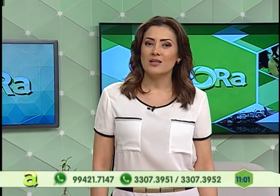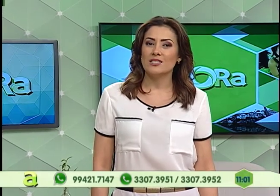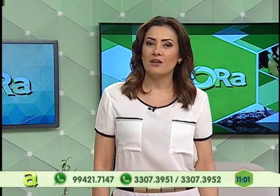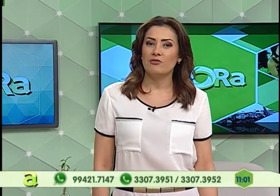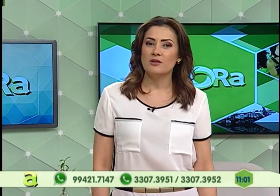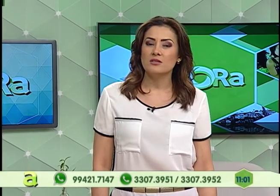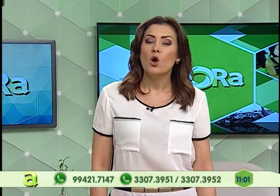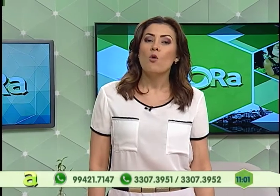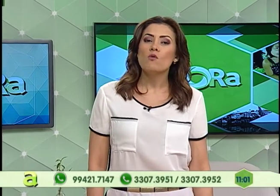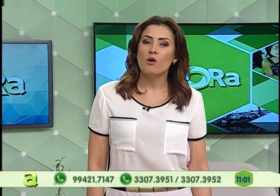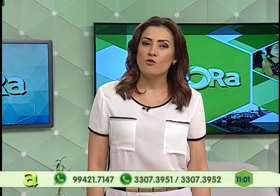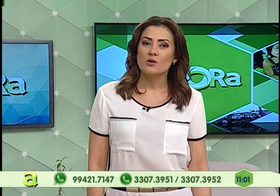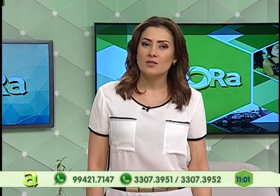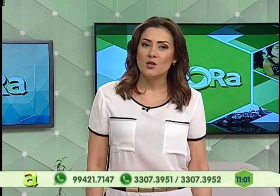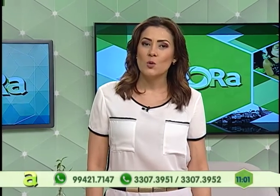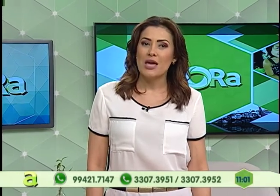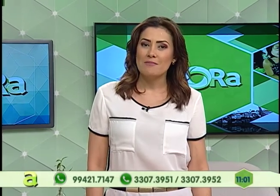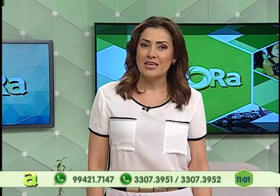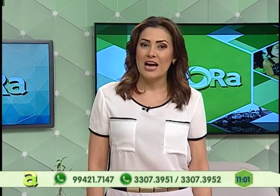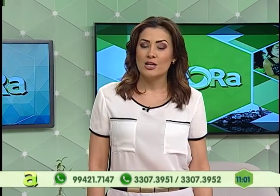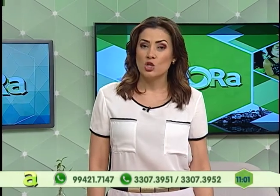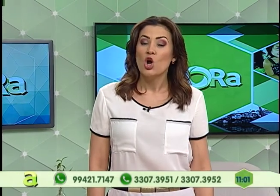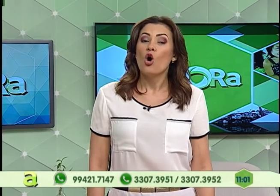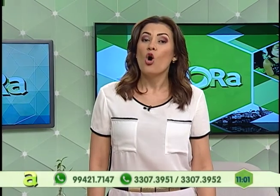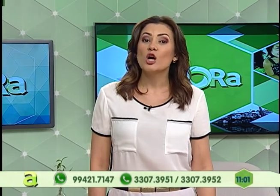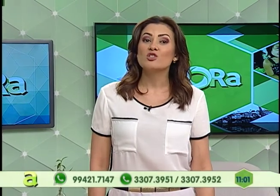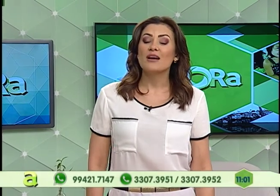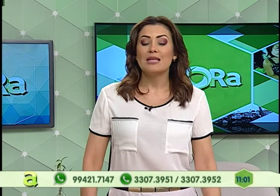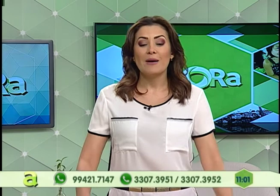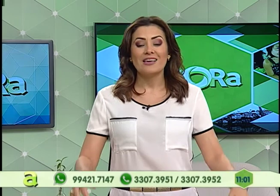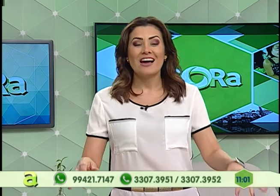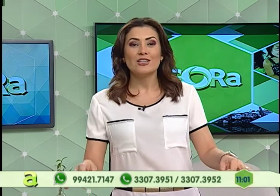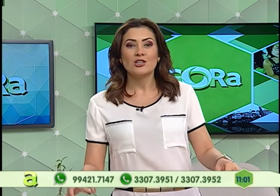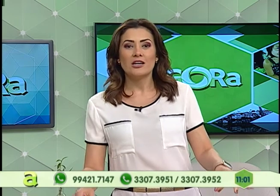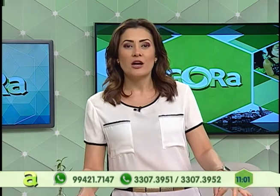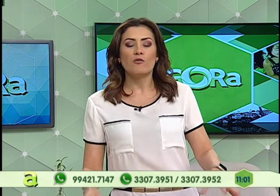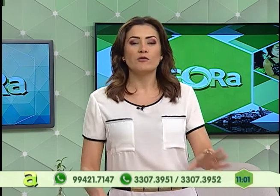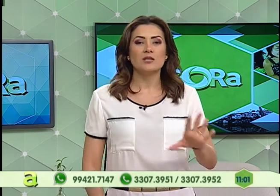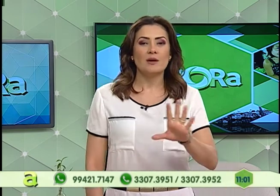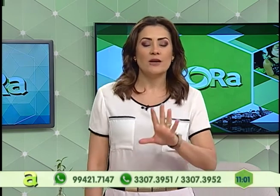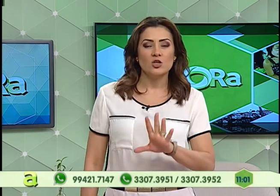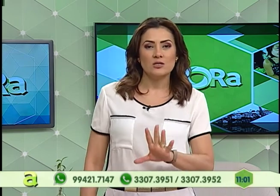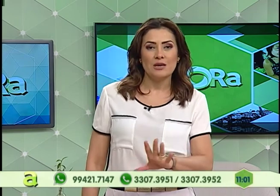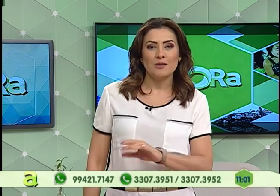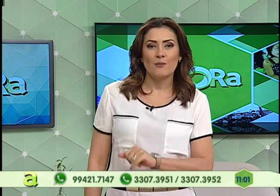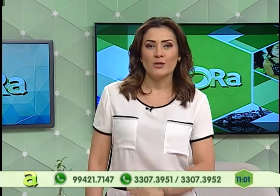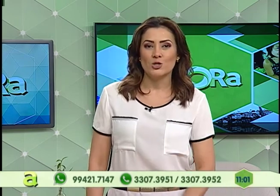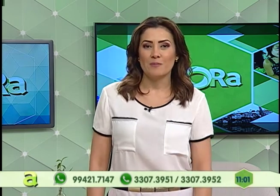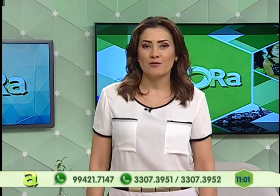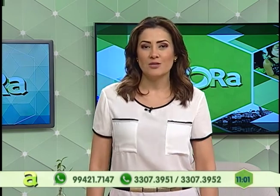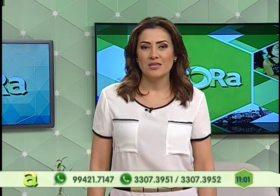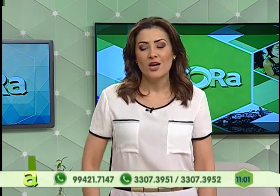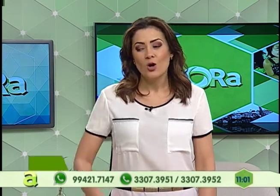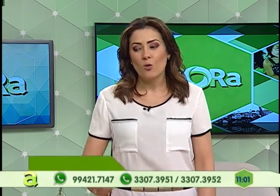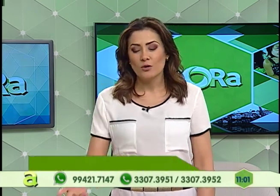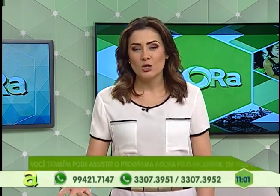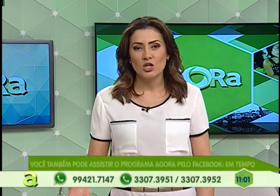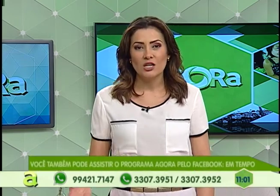Três Elefantes, um novo conceito em maquiagem. Hoje vai ter maquiagem aqui ao vivo. Você sabe que a gente sempre dá uma dica pra você quando a Geane